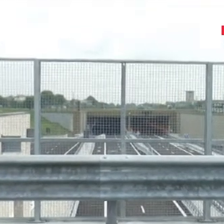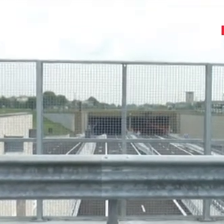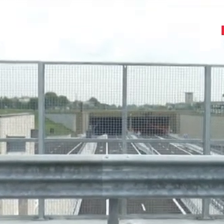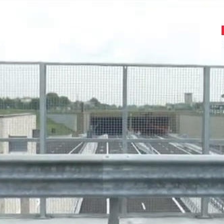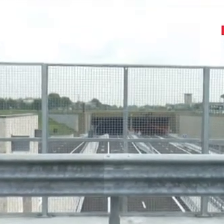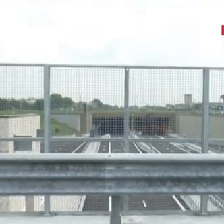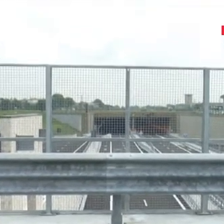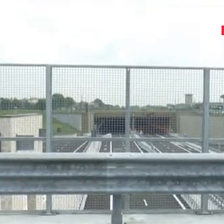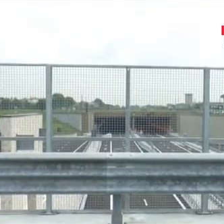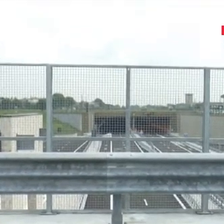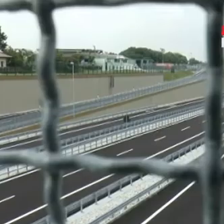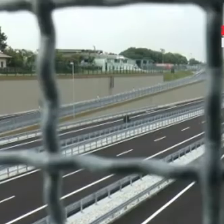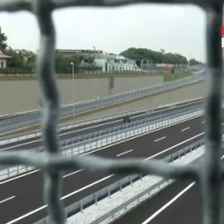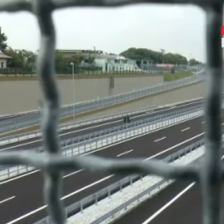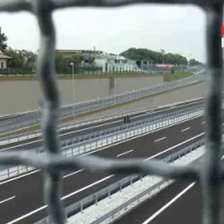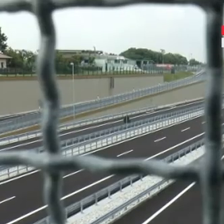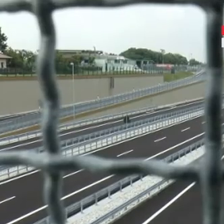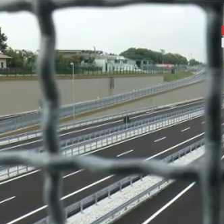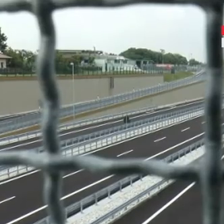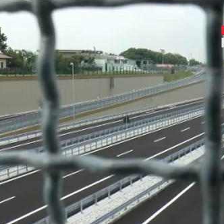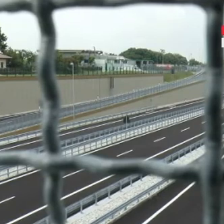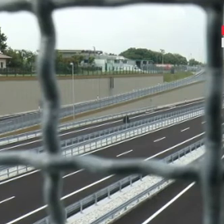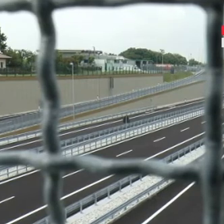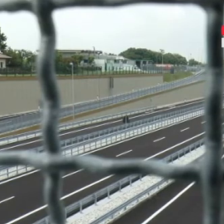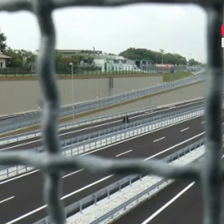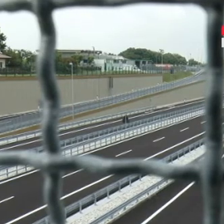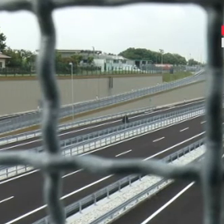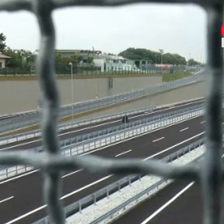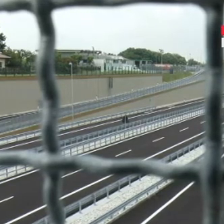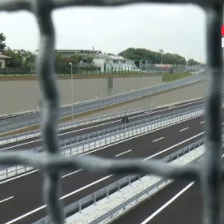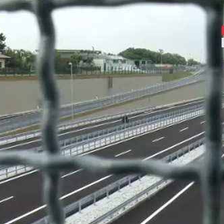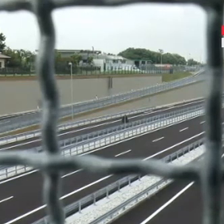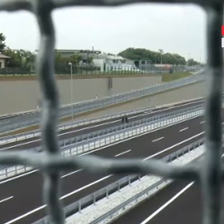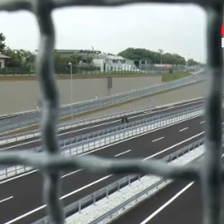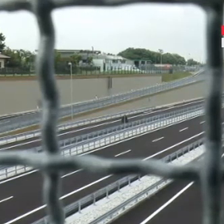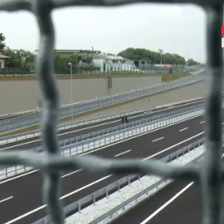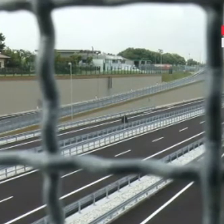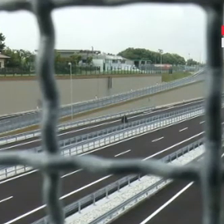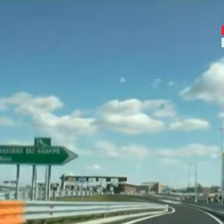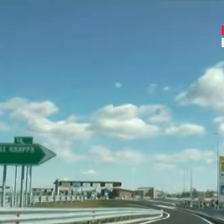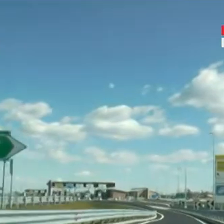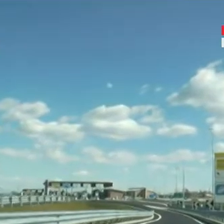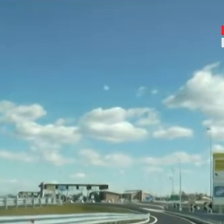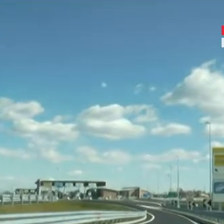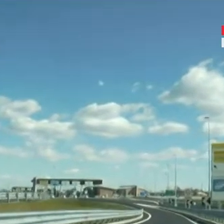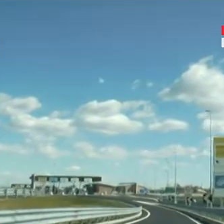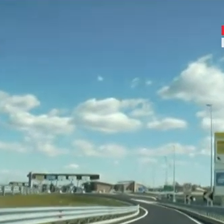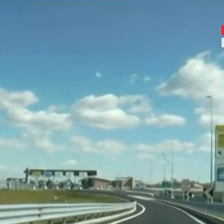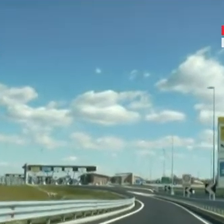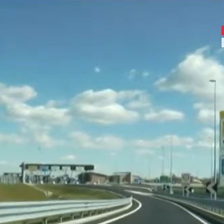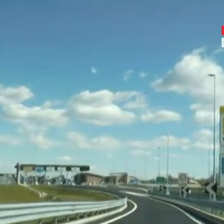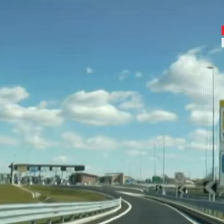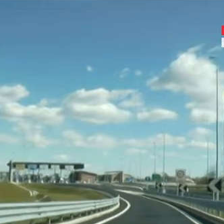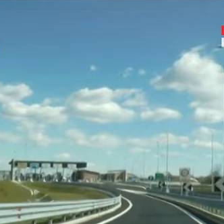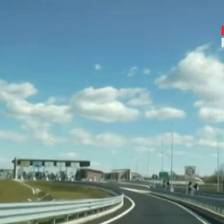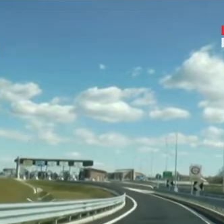tornasole per la valutazione della fruizione dell'arteria stessa. Lo scorso novembre l'inaugurazione del casello di Bassano Ovest